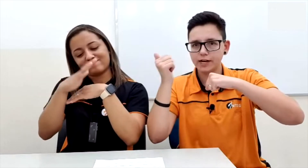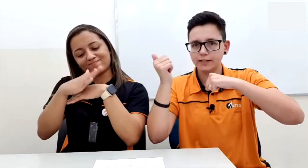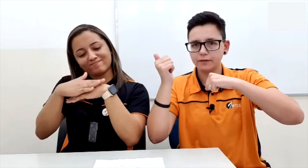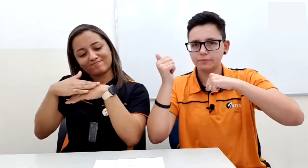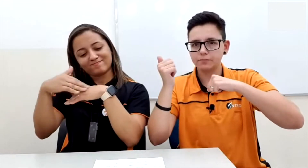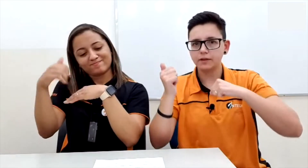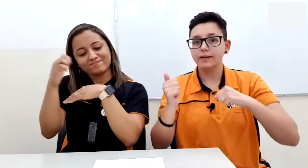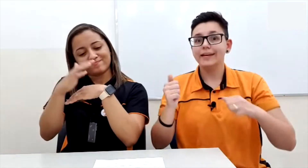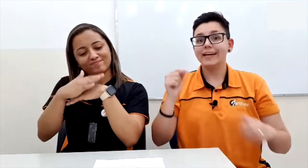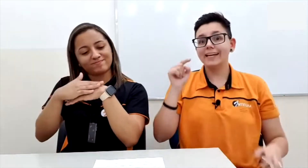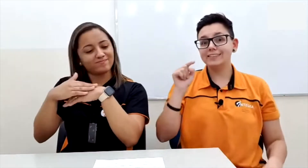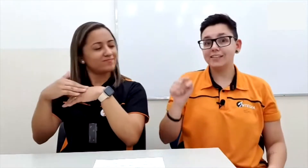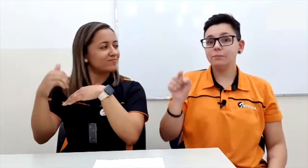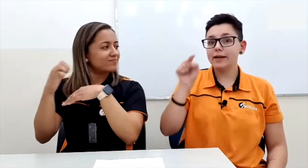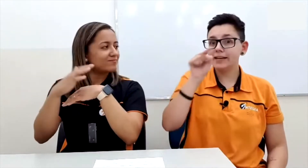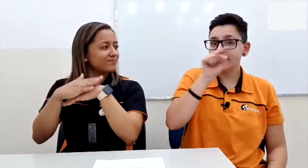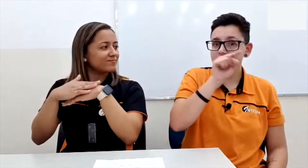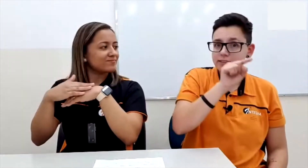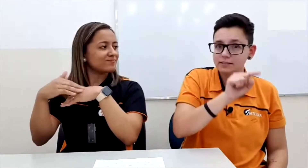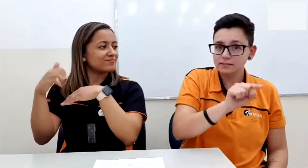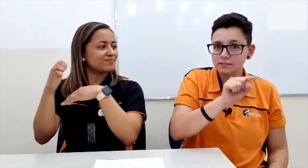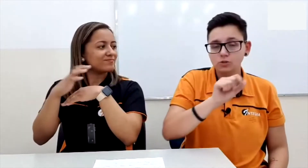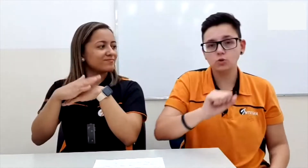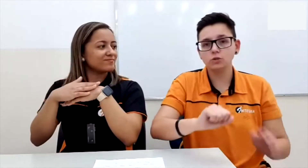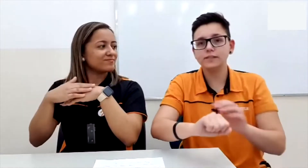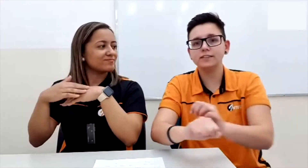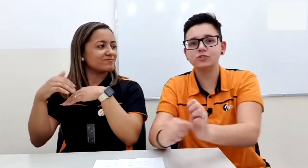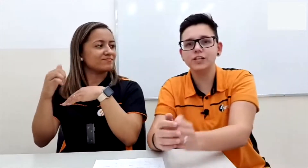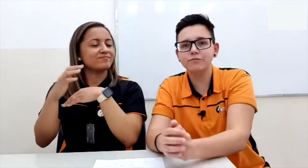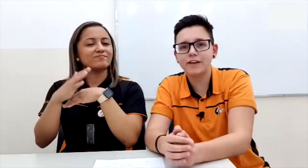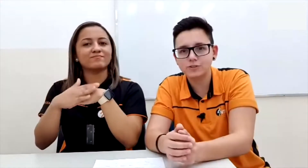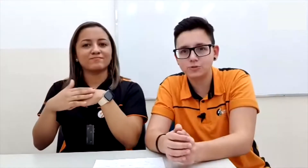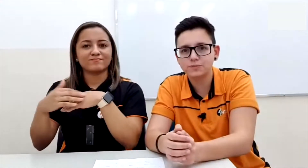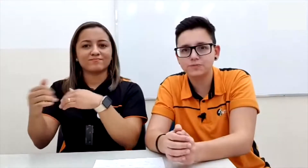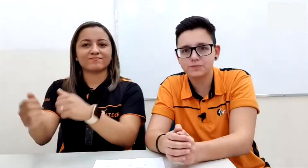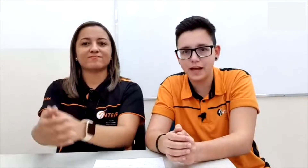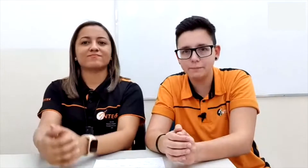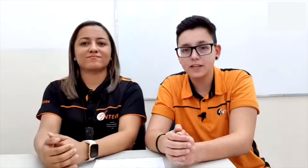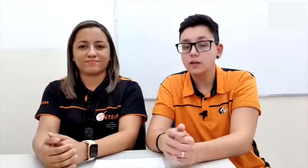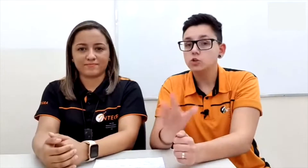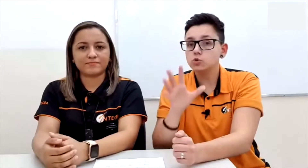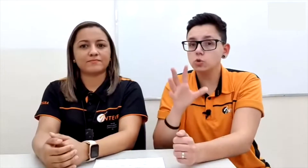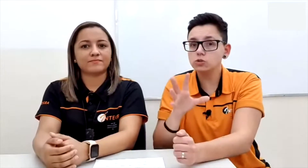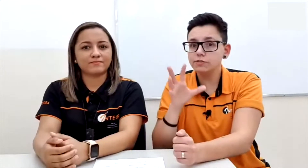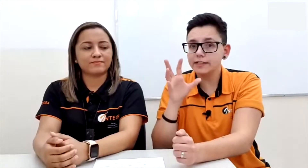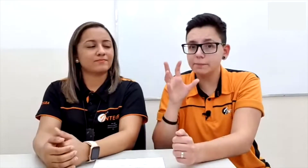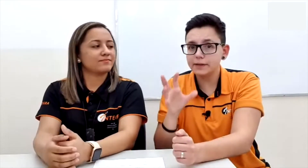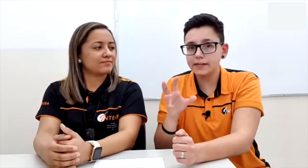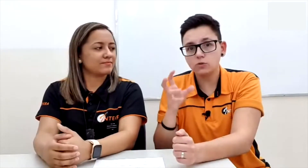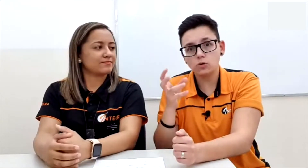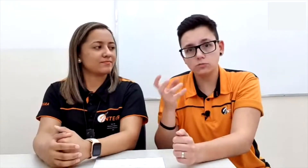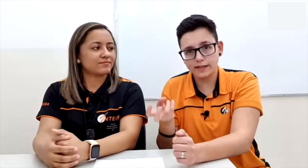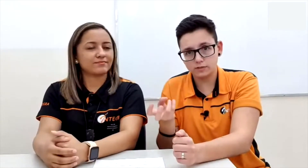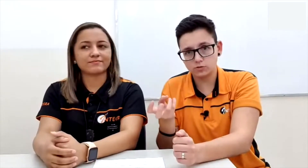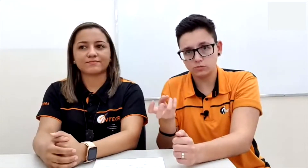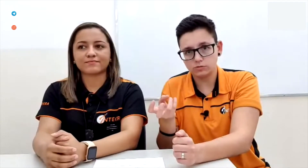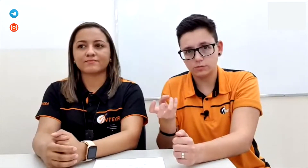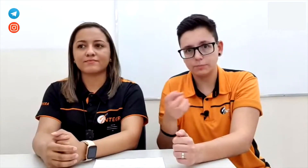fechada. Ele também entra no contexto de afeto, tá? Tudo vai depender do contexto para